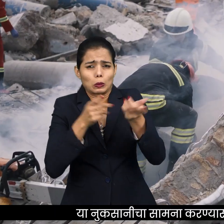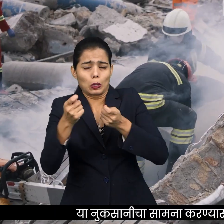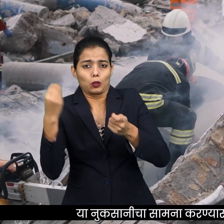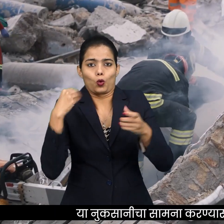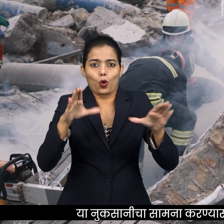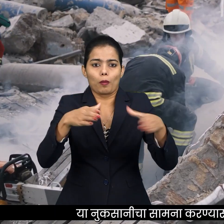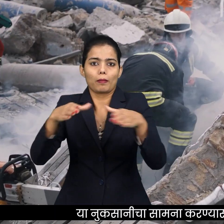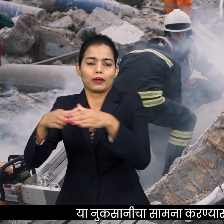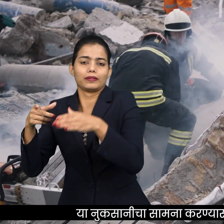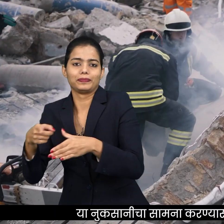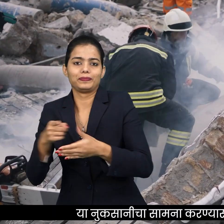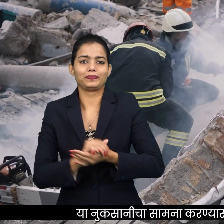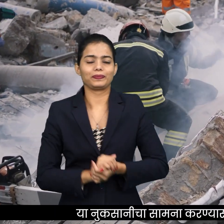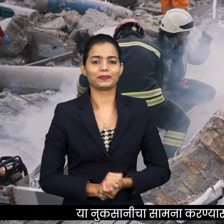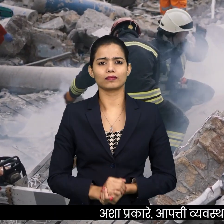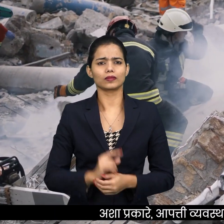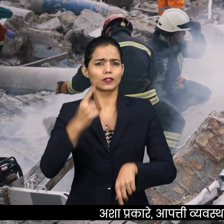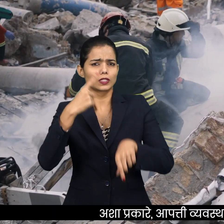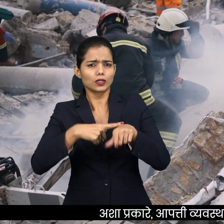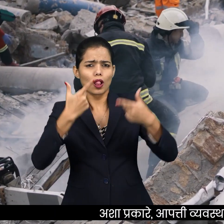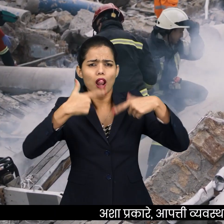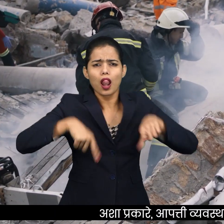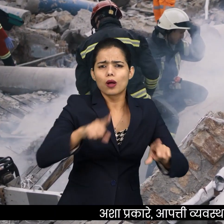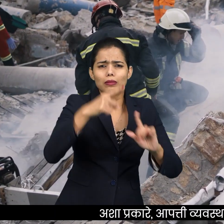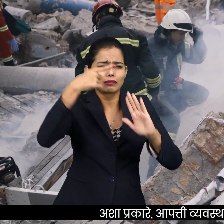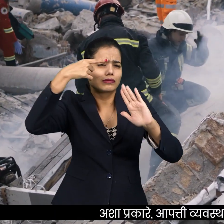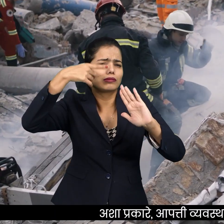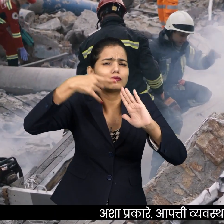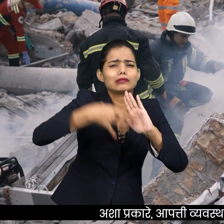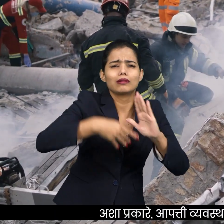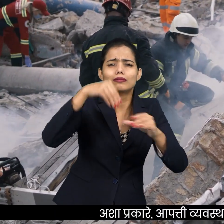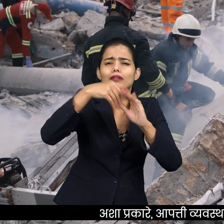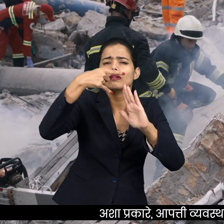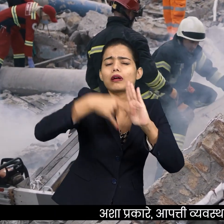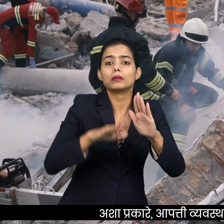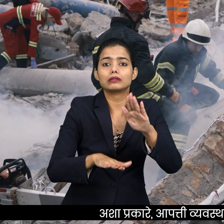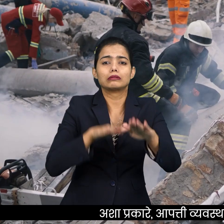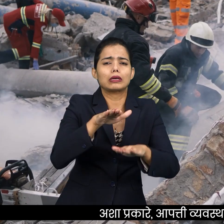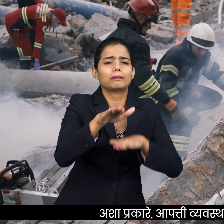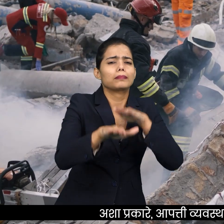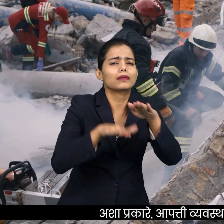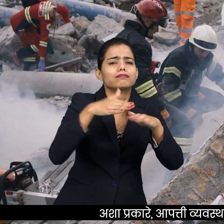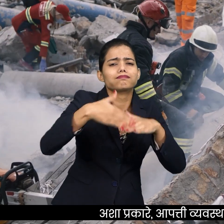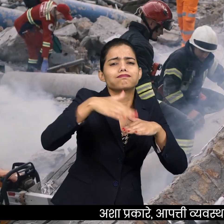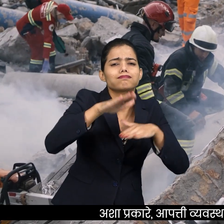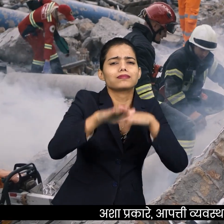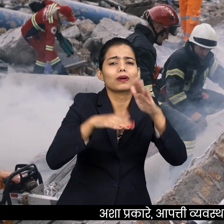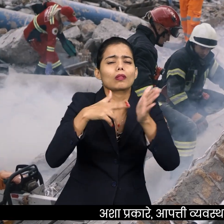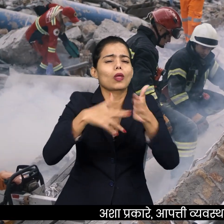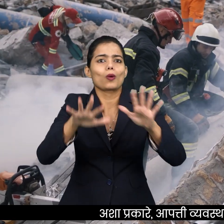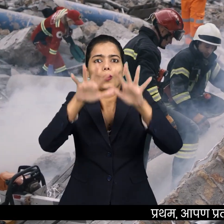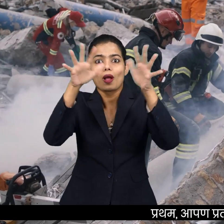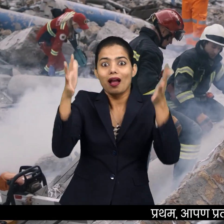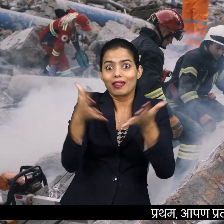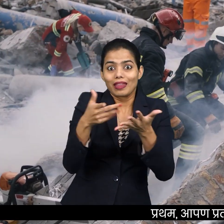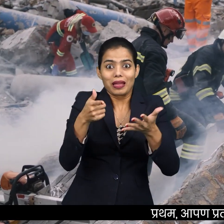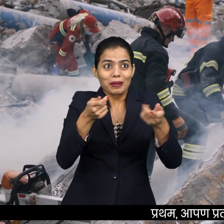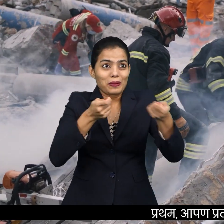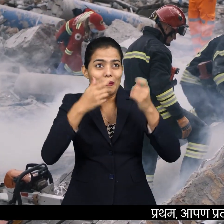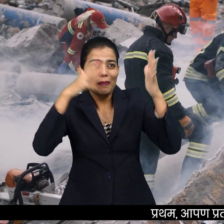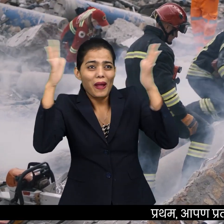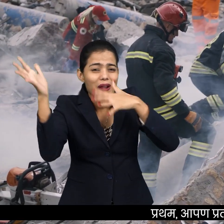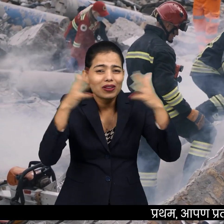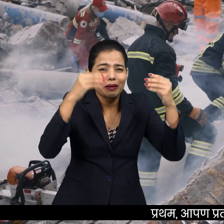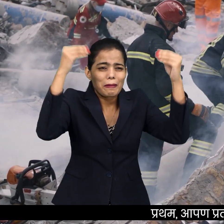अशा प्रकारे आपत्ती व्यवस्थापन गट अस्तित्वात होतात. प्रथम